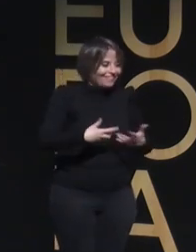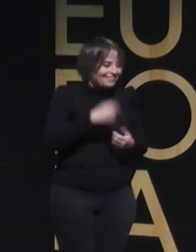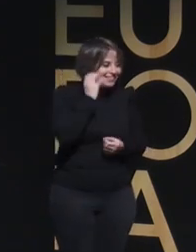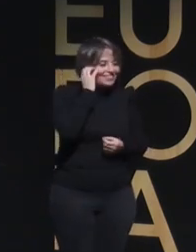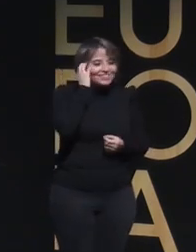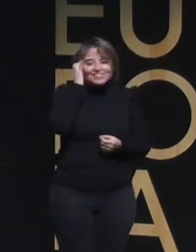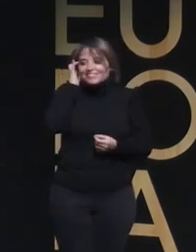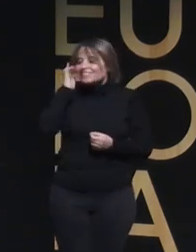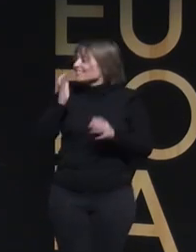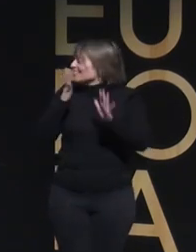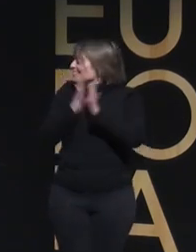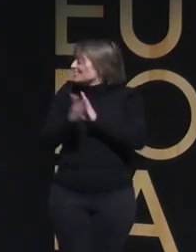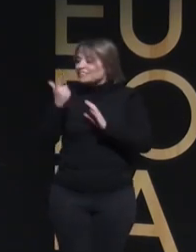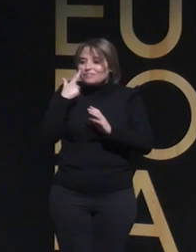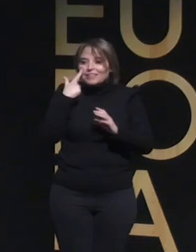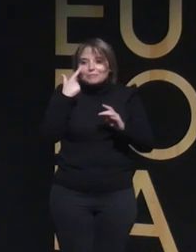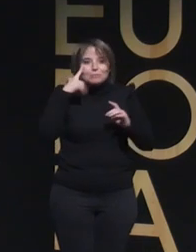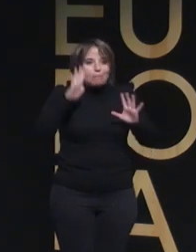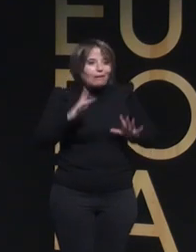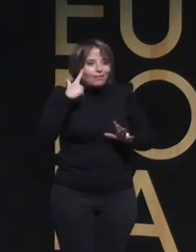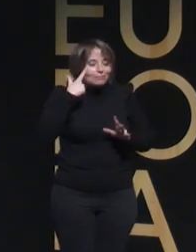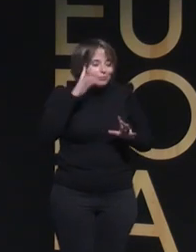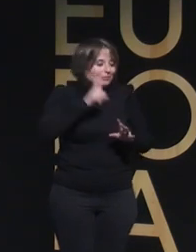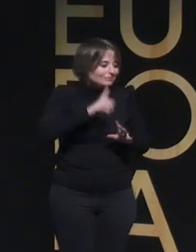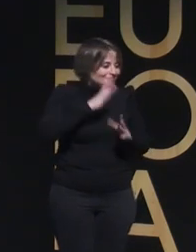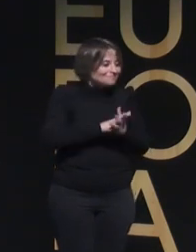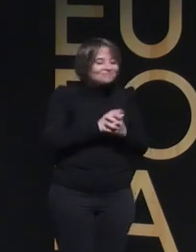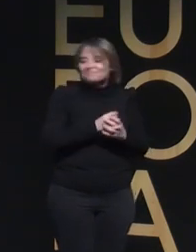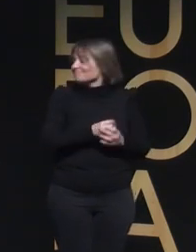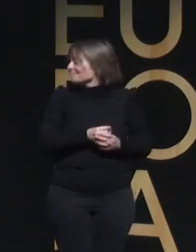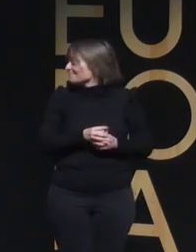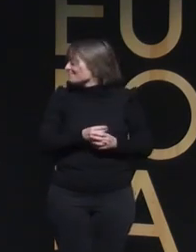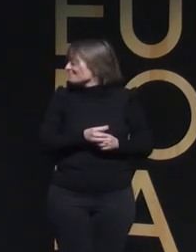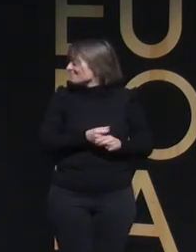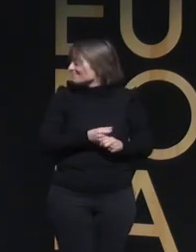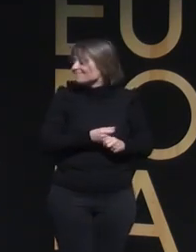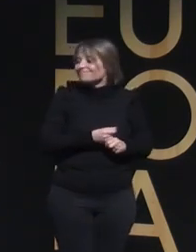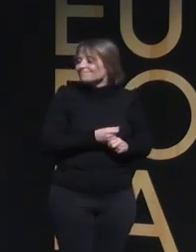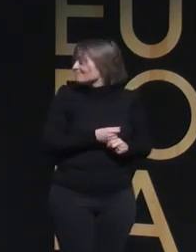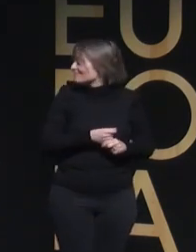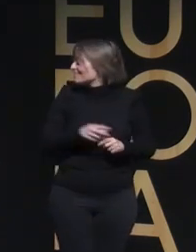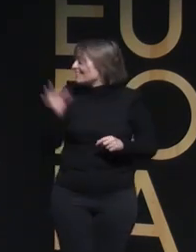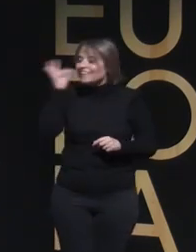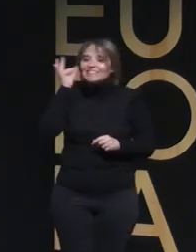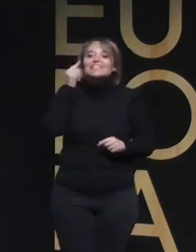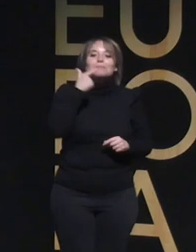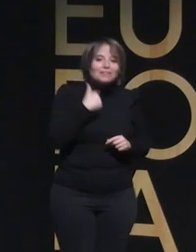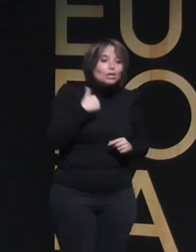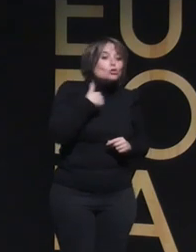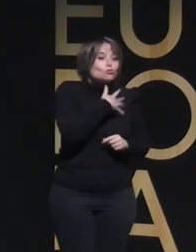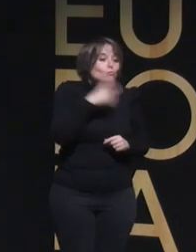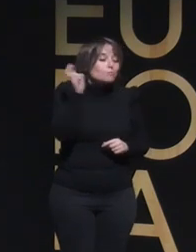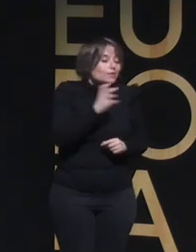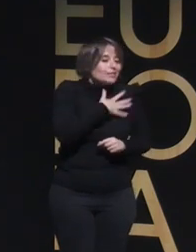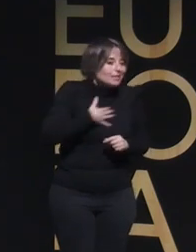Nos toca a nosotros tener que decírselo. Y la otra se hacía así, ¿no? Os guiñaba el ojo, en plan. Y la chavala diciendo, a ver, yo quería si venir. Vaya pero...